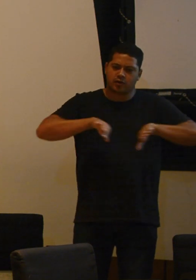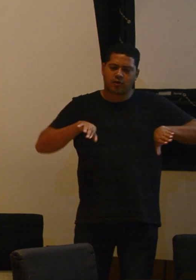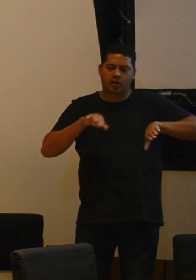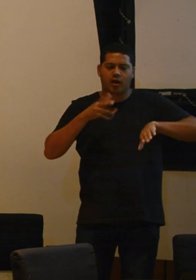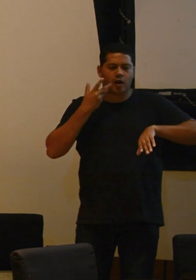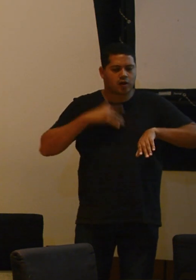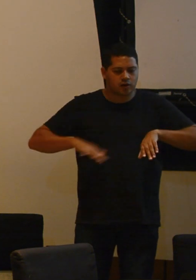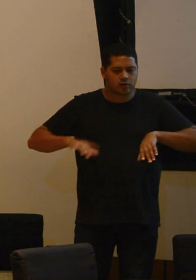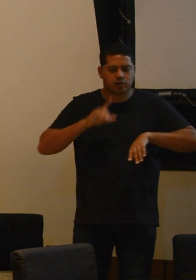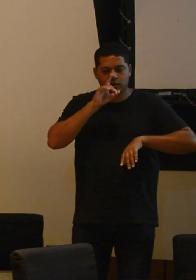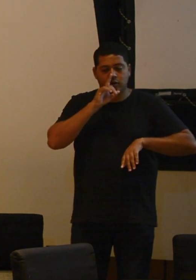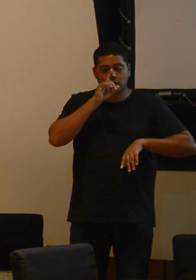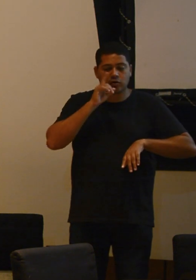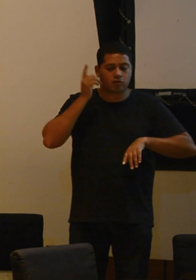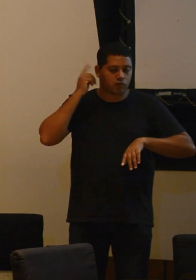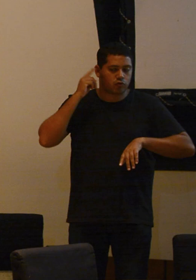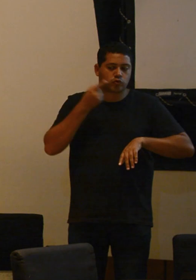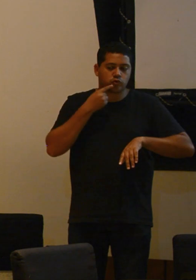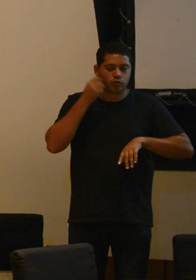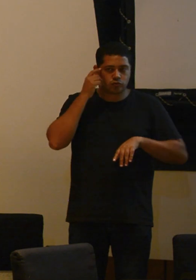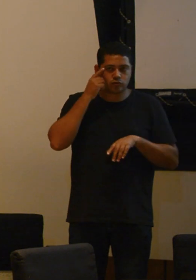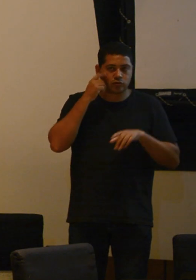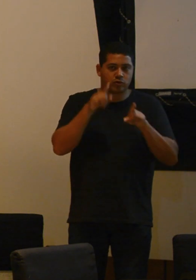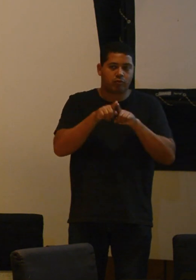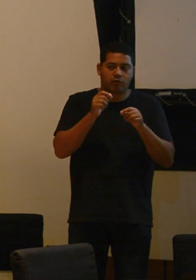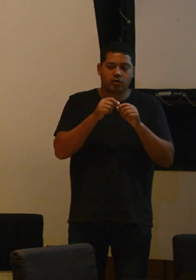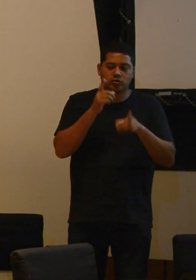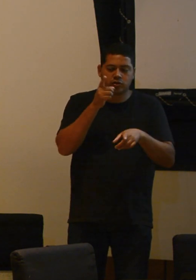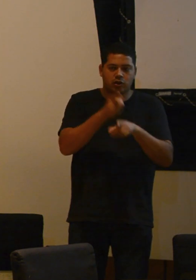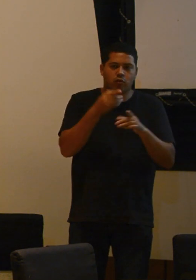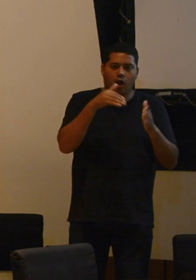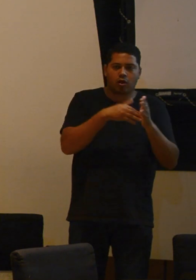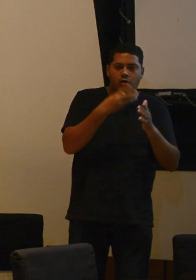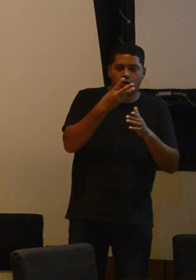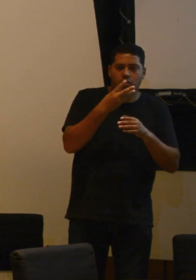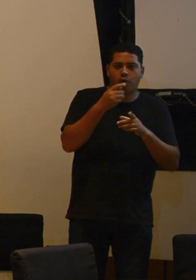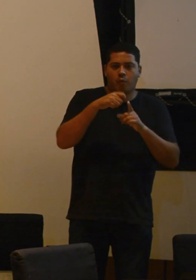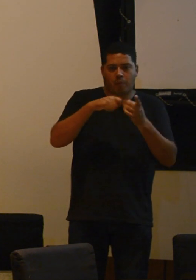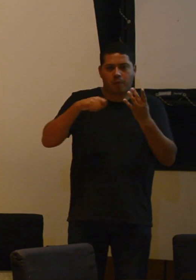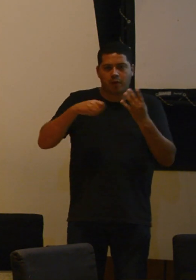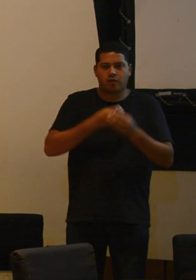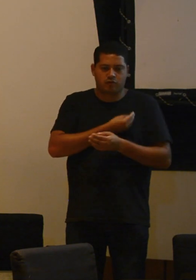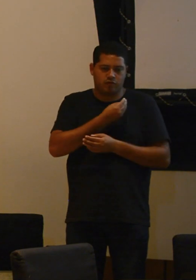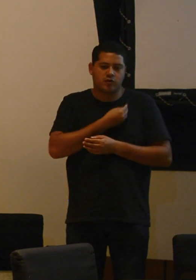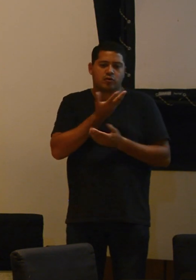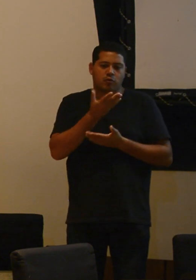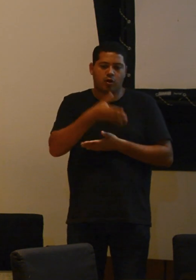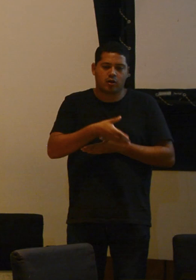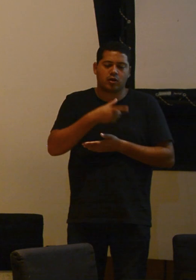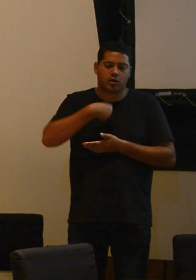uma perda auditiva e fazer o diagnóstico, idealmente, até o 3º mês de vida. Então, aqui a gente